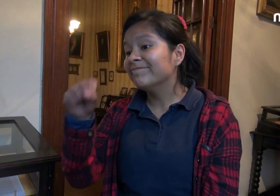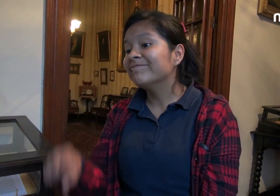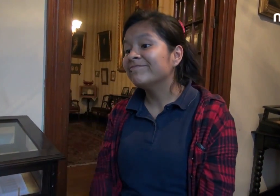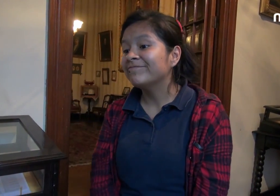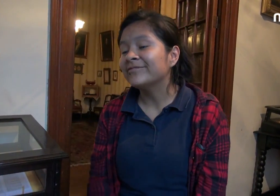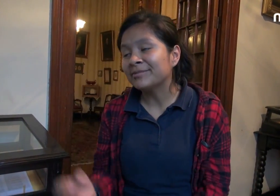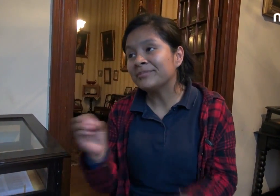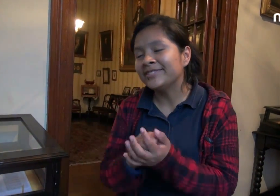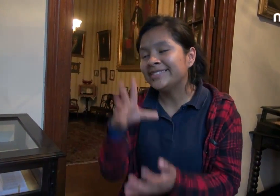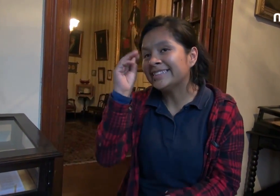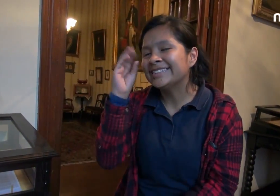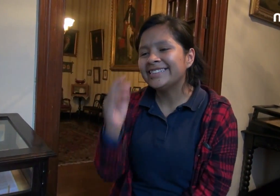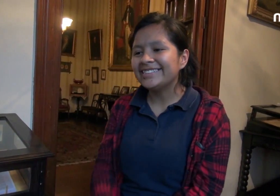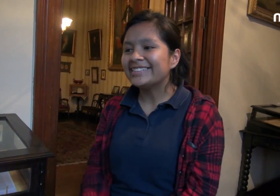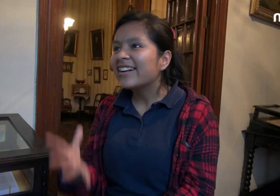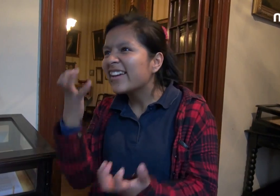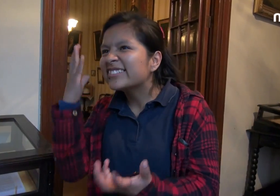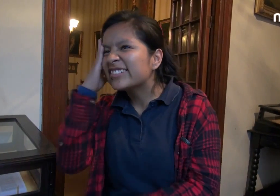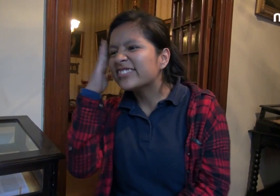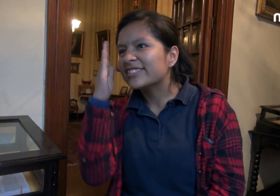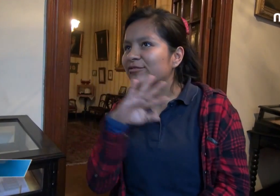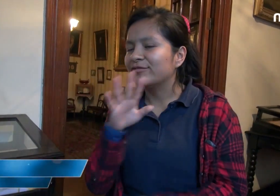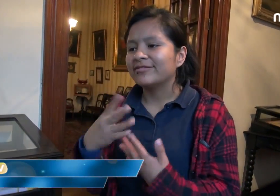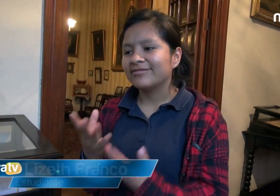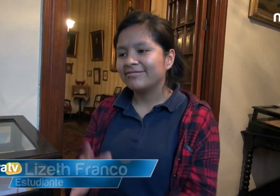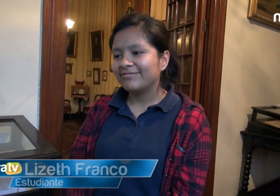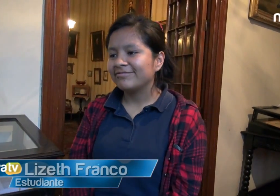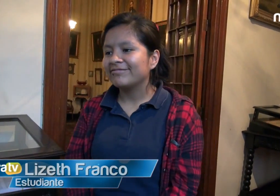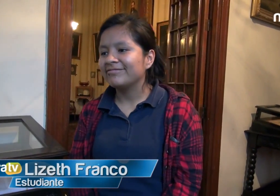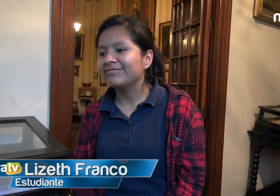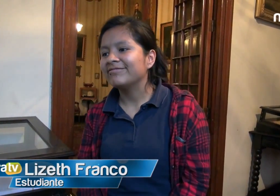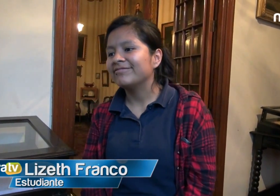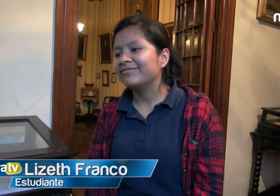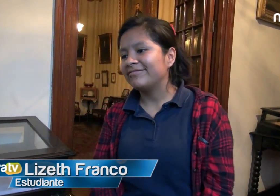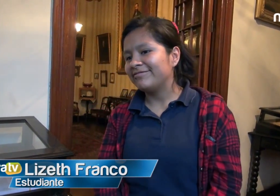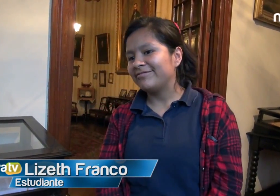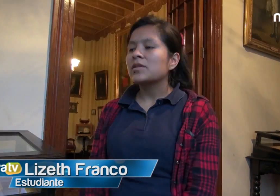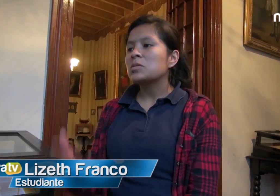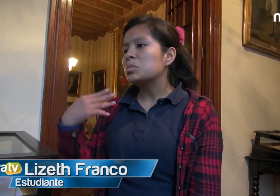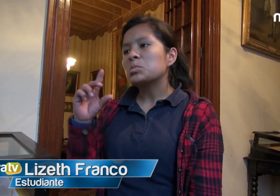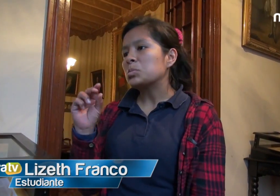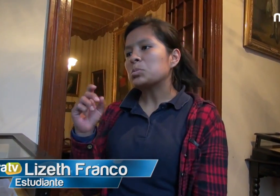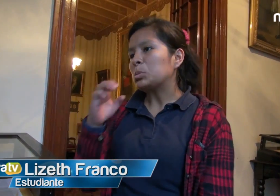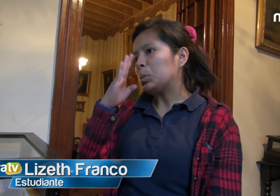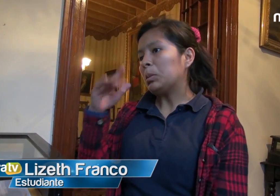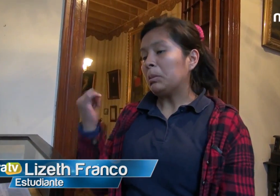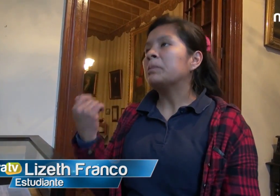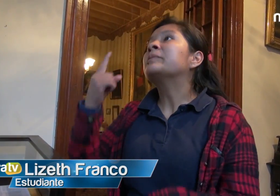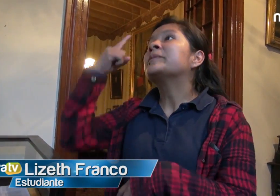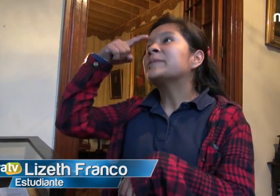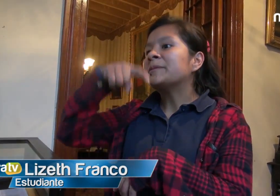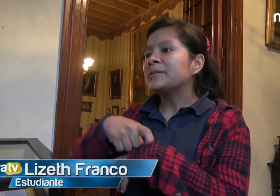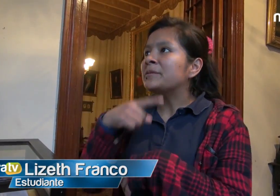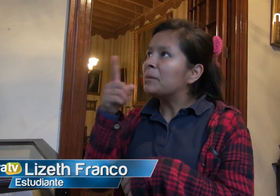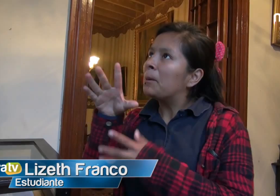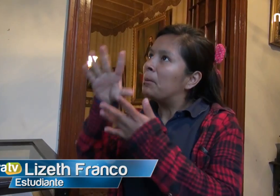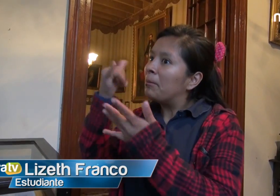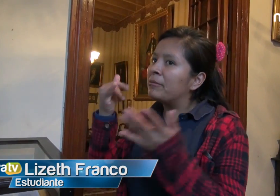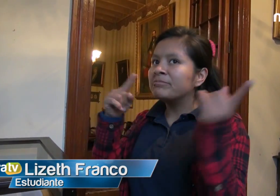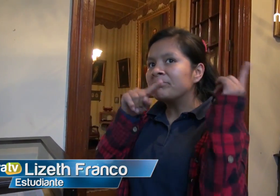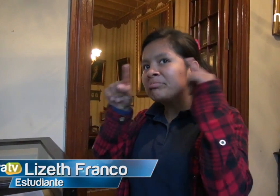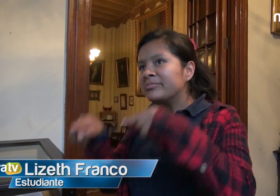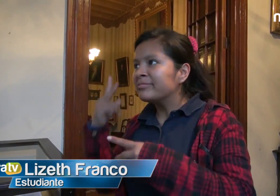sí claro que sí es muy interesante me gusta mucho aprender conocer de todo no no conocía la